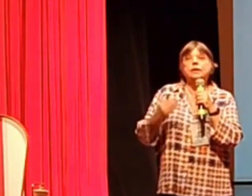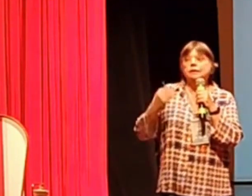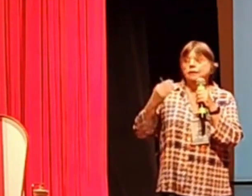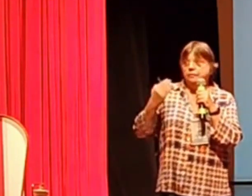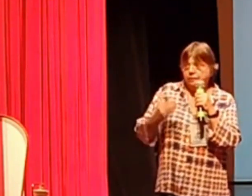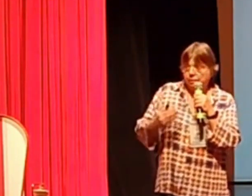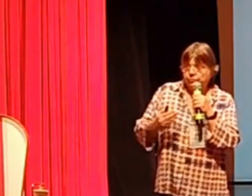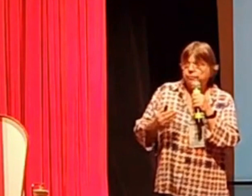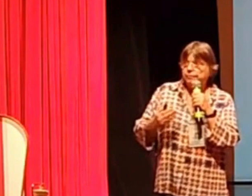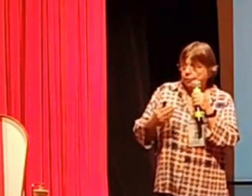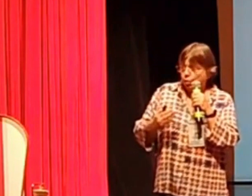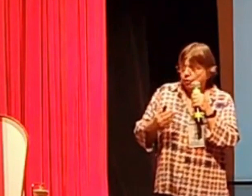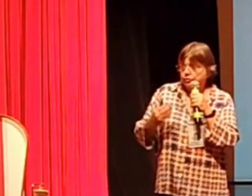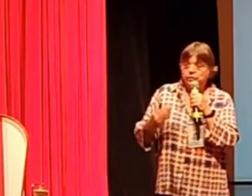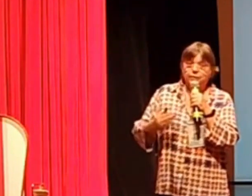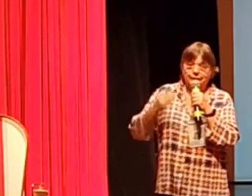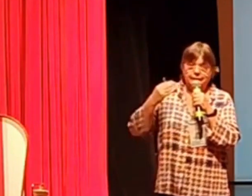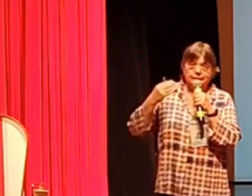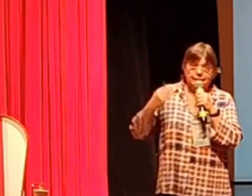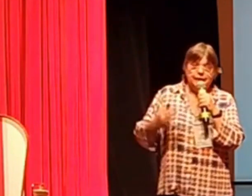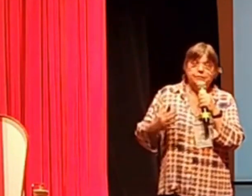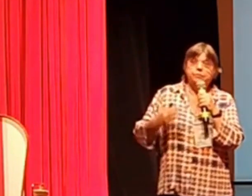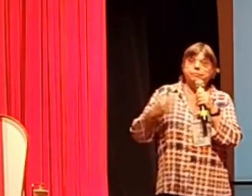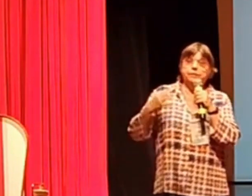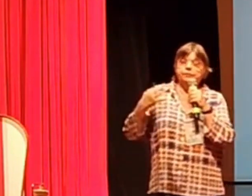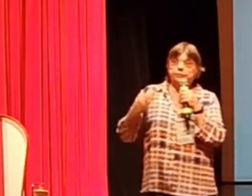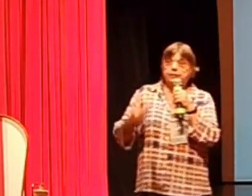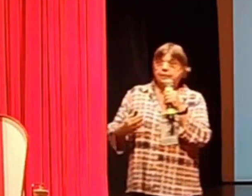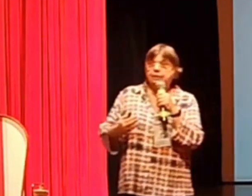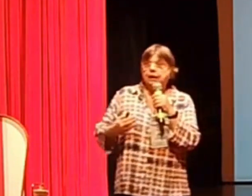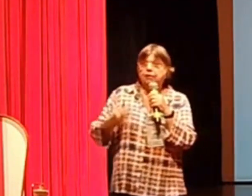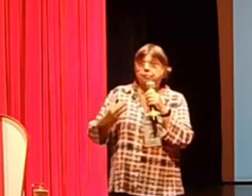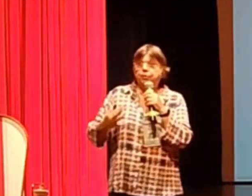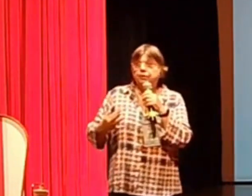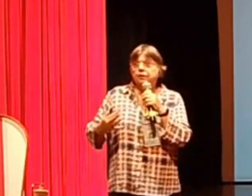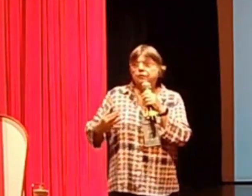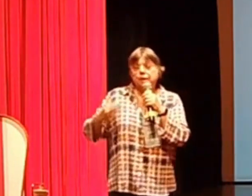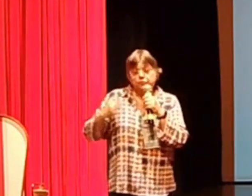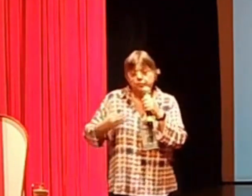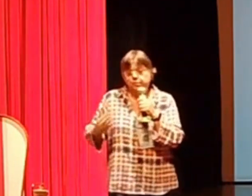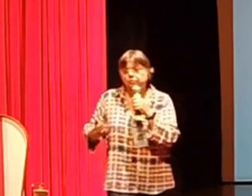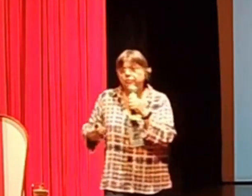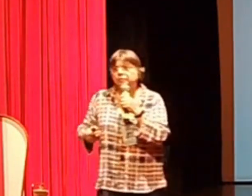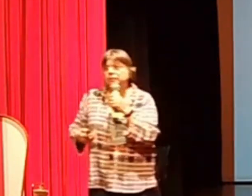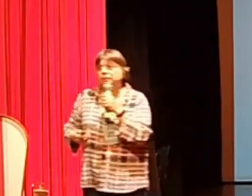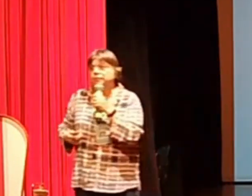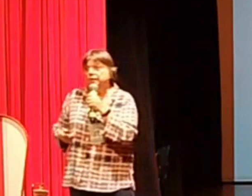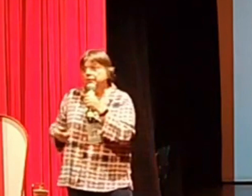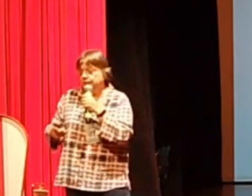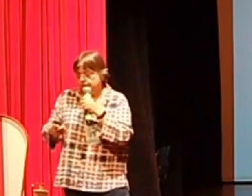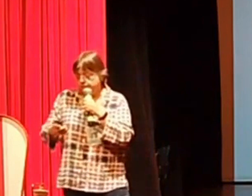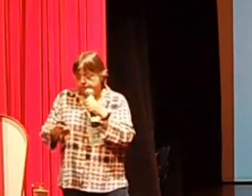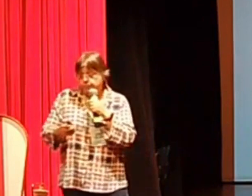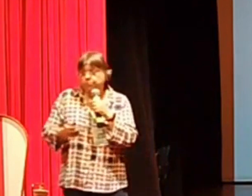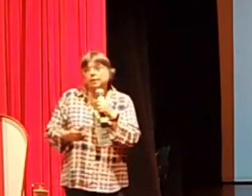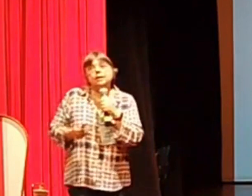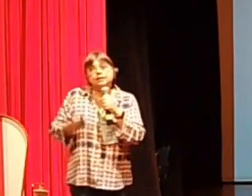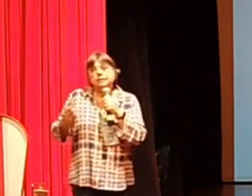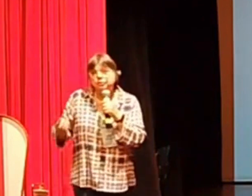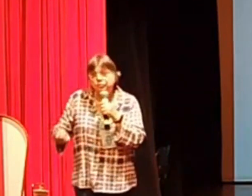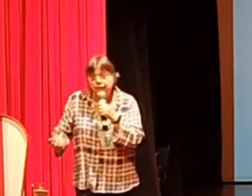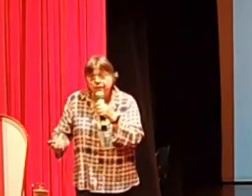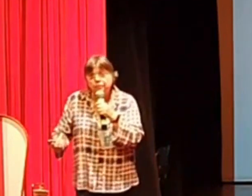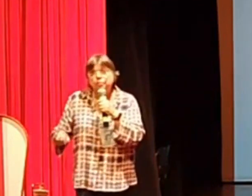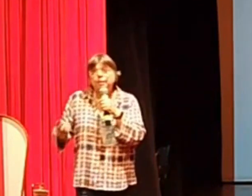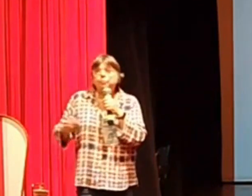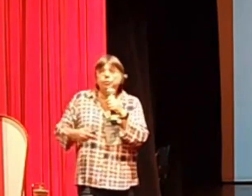sociais são, hoje em dia, uma realidade, né, fundamental, importante, sobretudo quando a gente vai tratar com esse público. Então